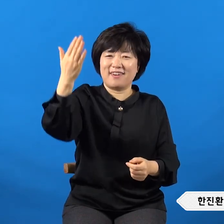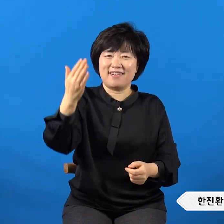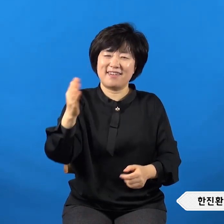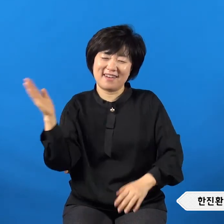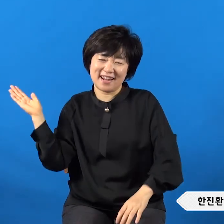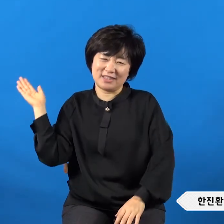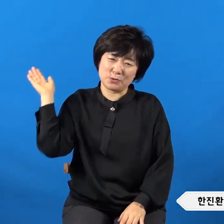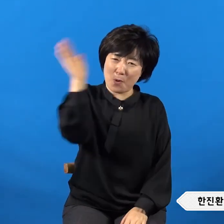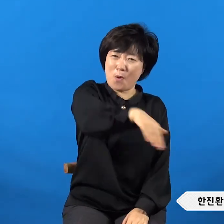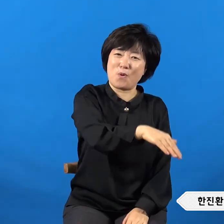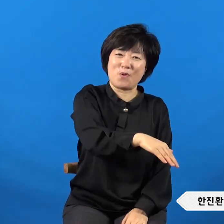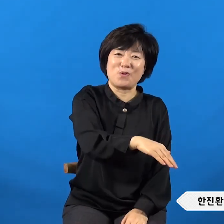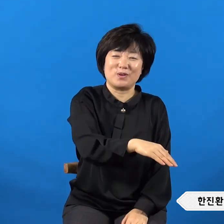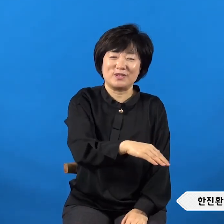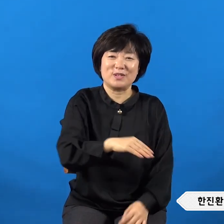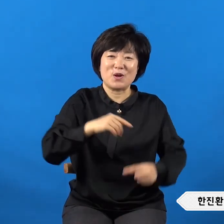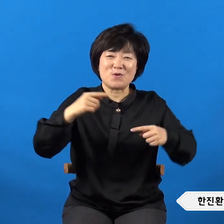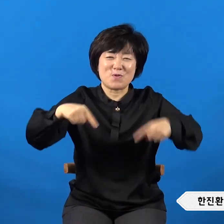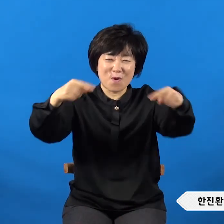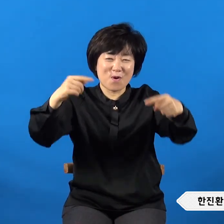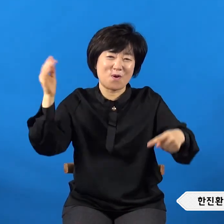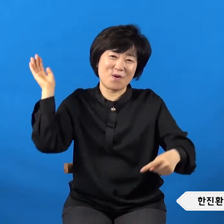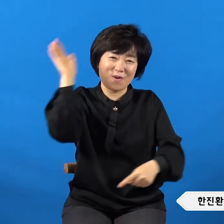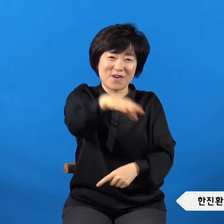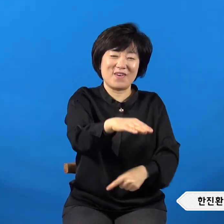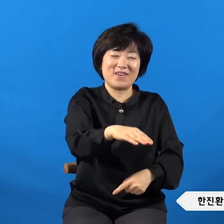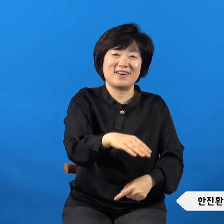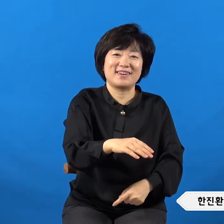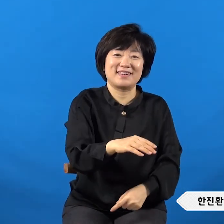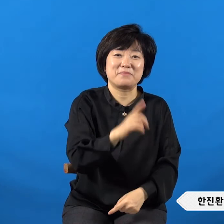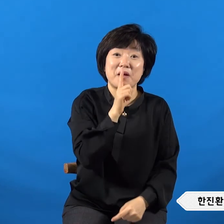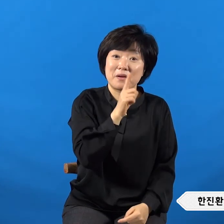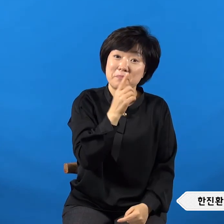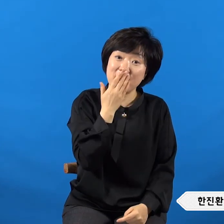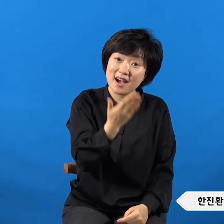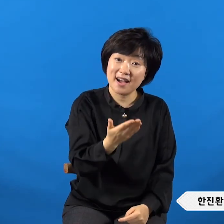렛츠고 렛츠고 하실 수가 있으십니까?